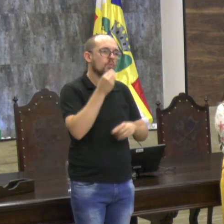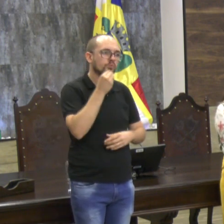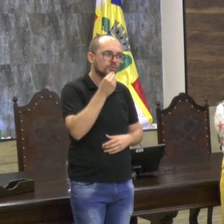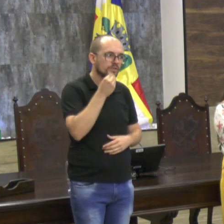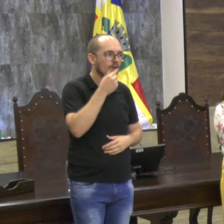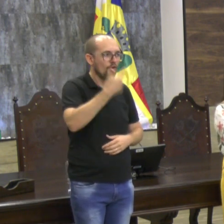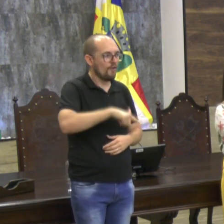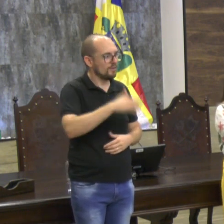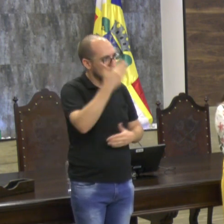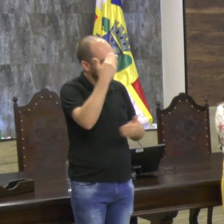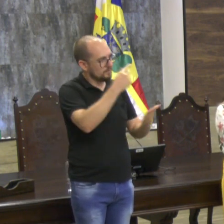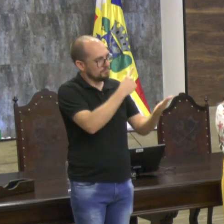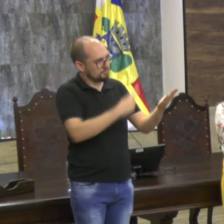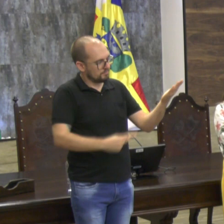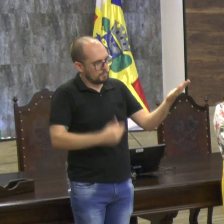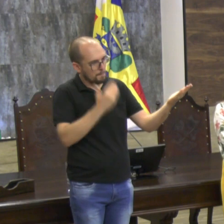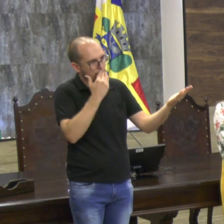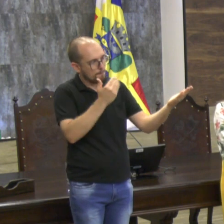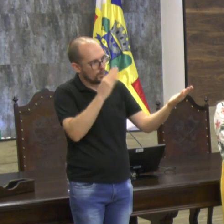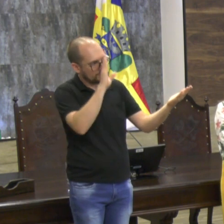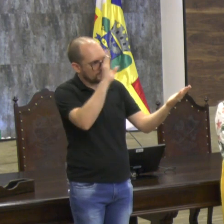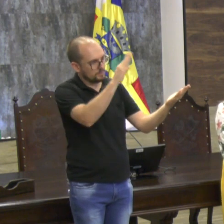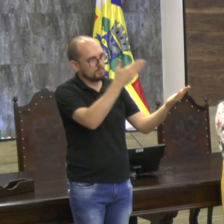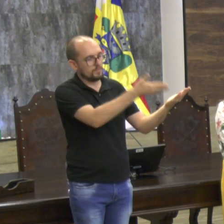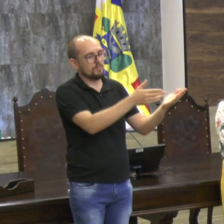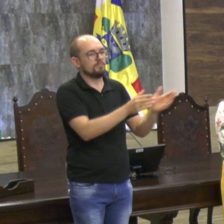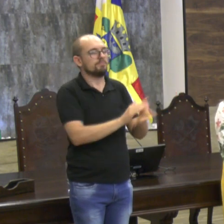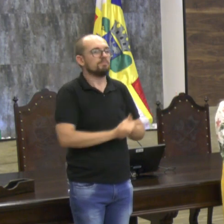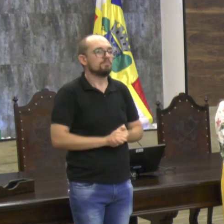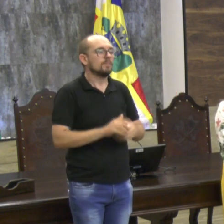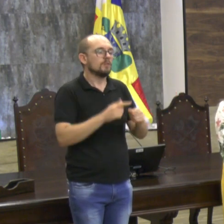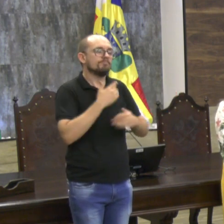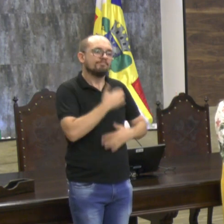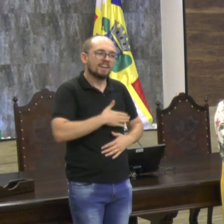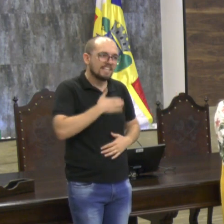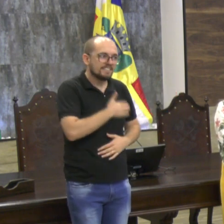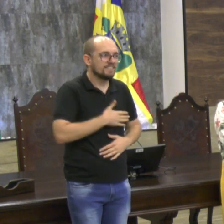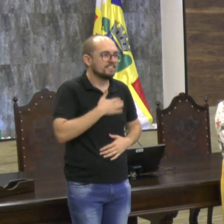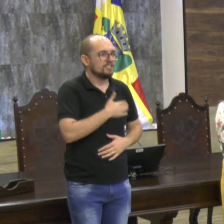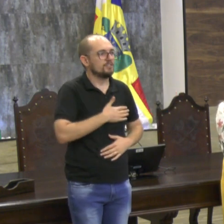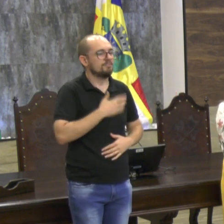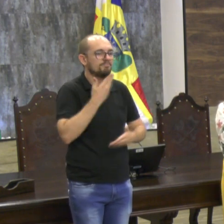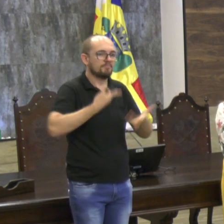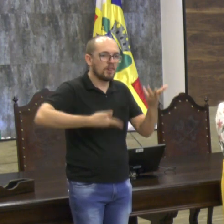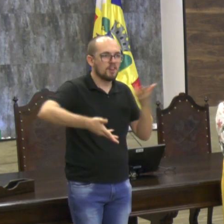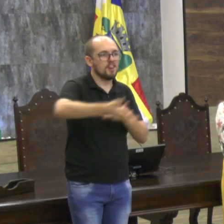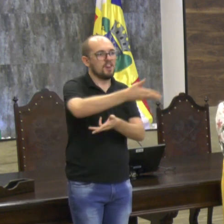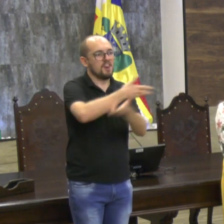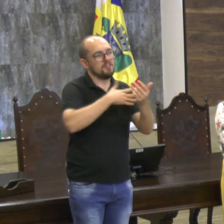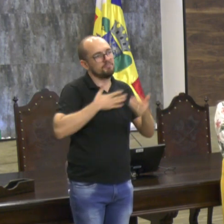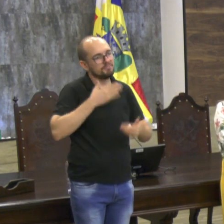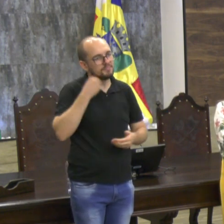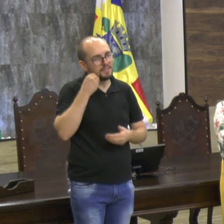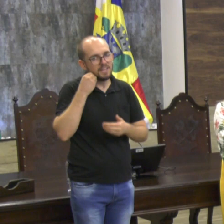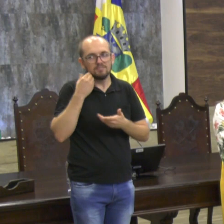vez agradeço ao presidente da Câmara, à Escola Legislativa, e é um prazer muito grande poder compartilhar um pouco do que a